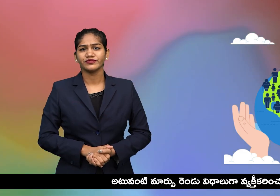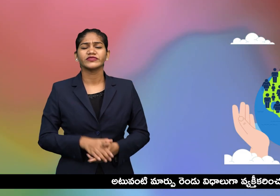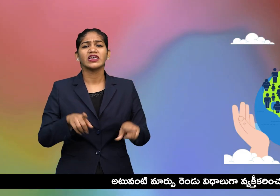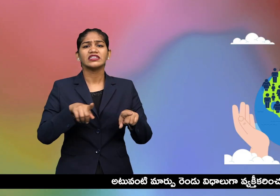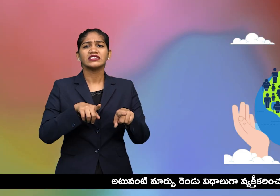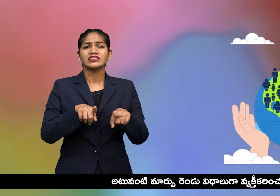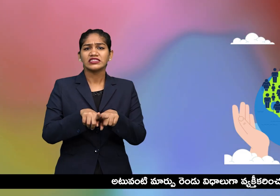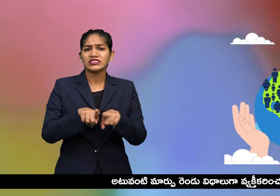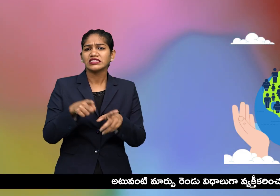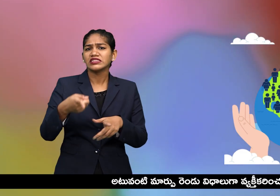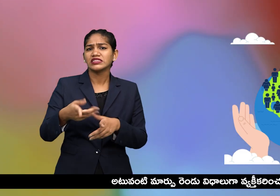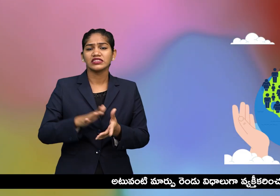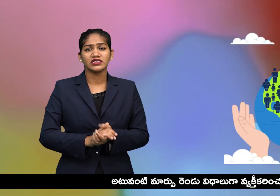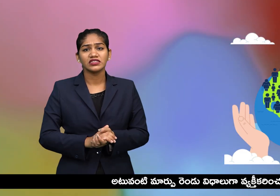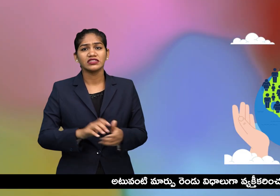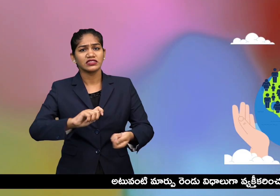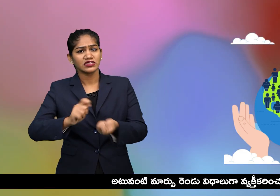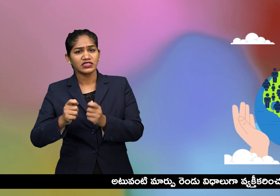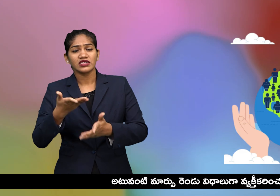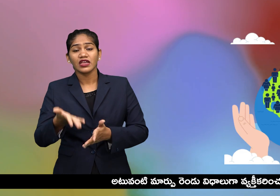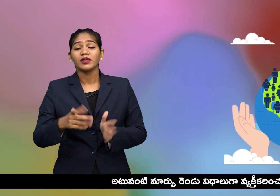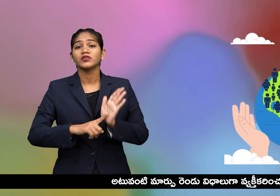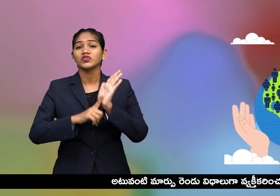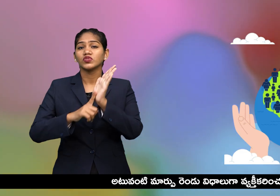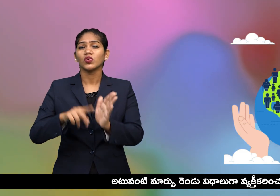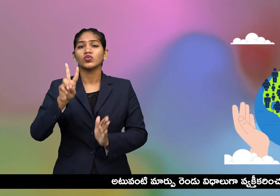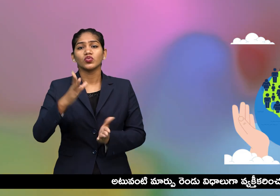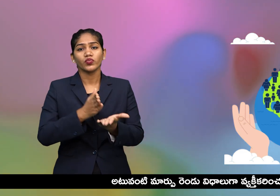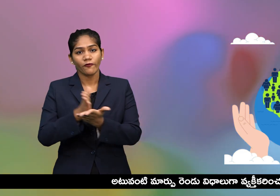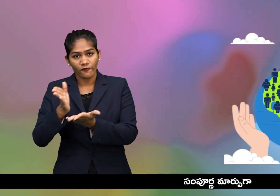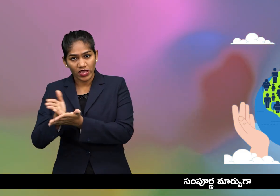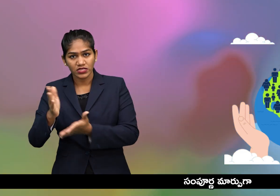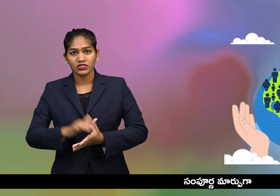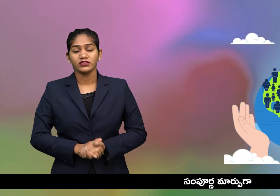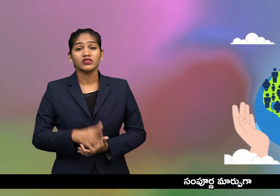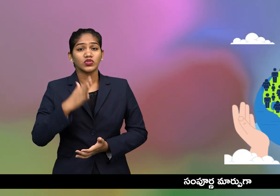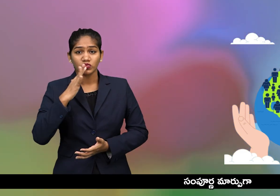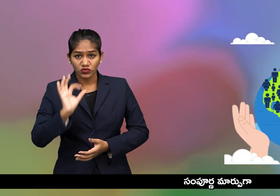ఇటువంటి మార్పు రెండు విధాలుగా వ్యక్తీకరించబడుతుంది. సంపూర్ణ మార్పు వలె